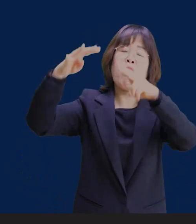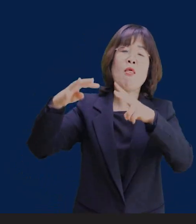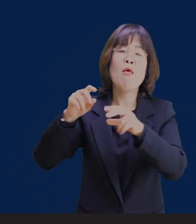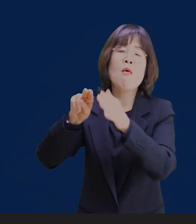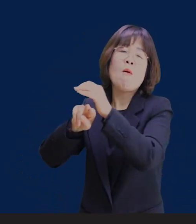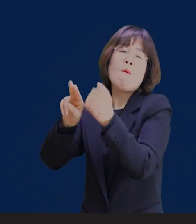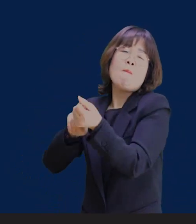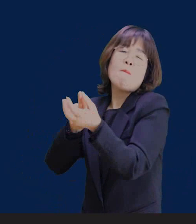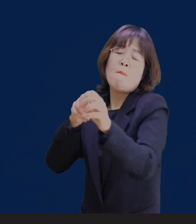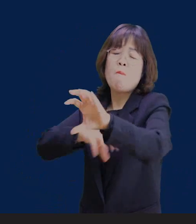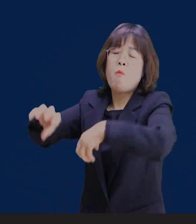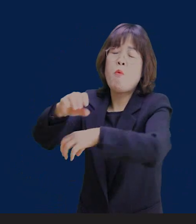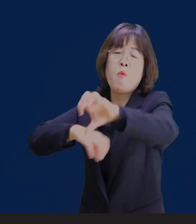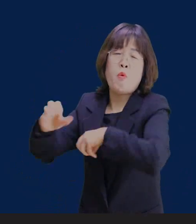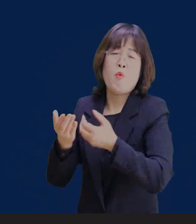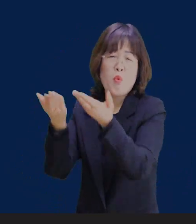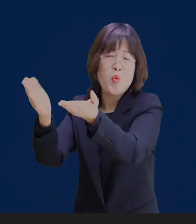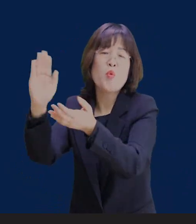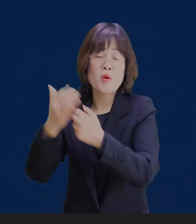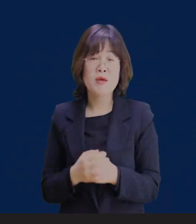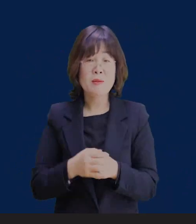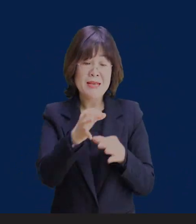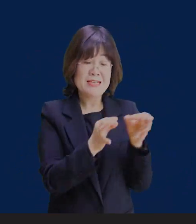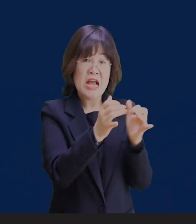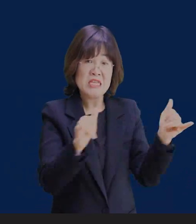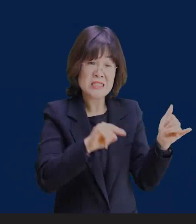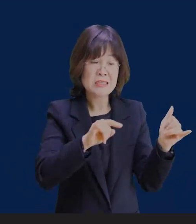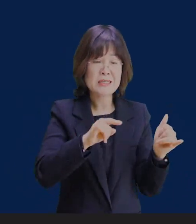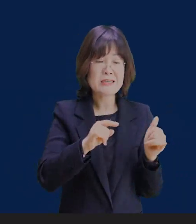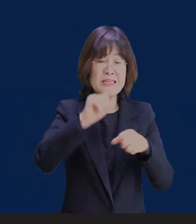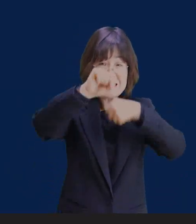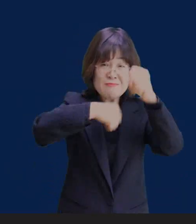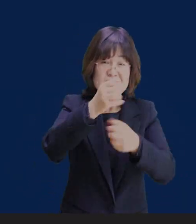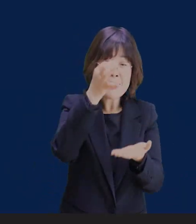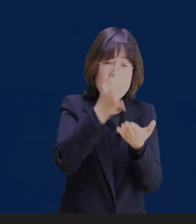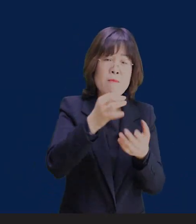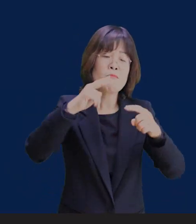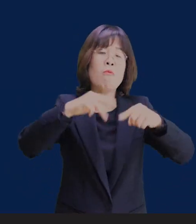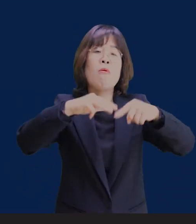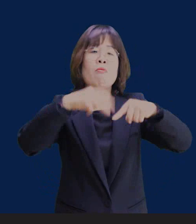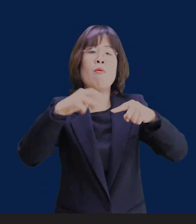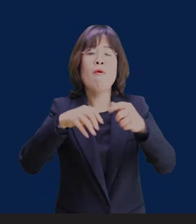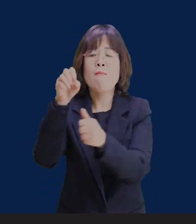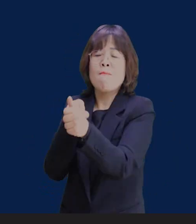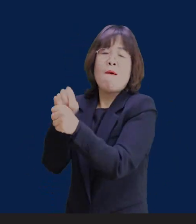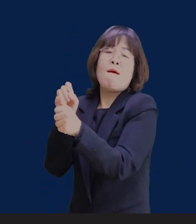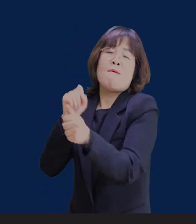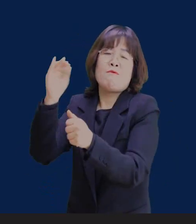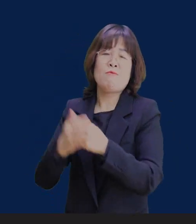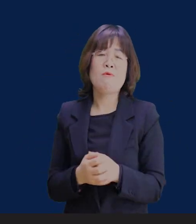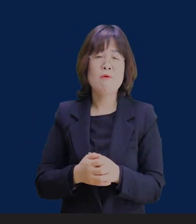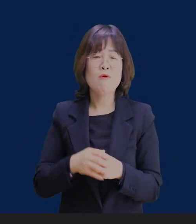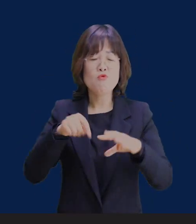경우가 자주 있었던 것이죠. 상인들은 짐승의 값을 터무니없이 올려서 큰 돈을 벌기도